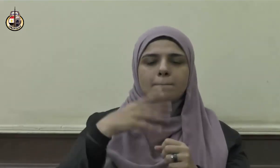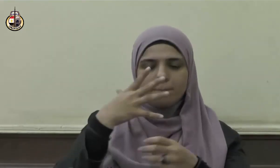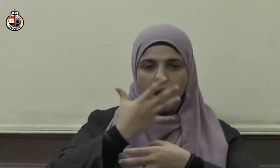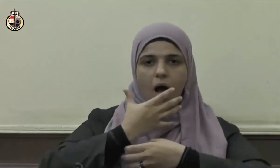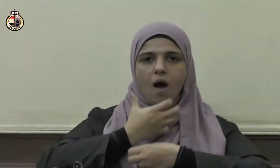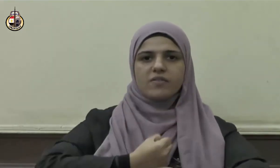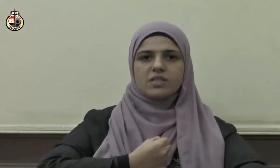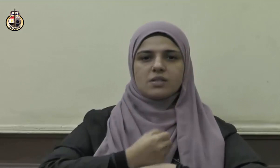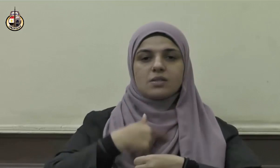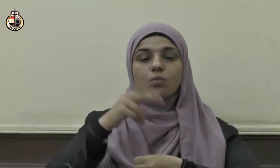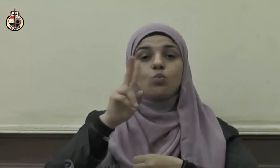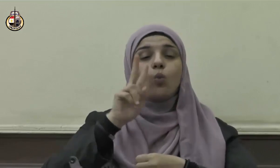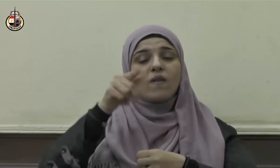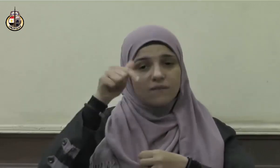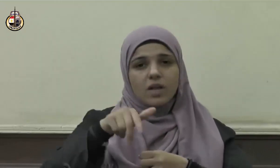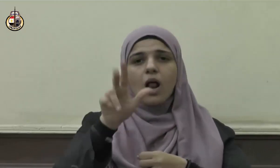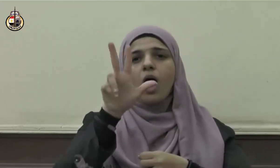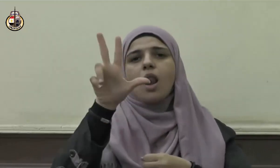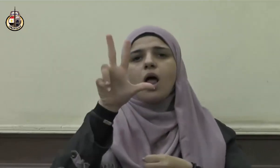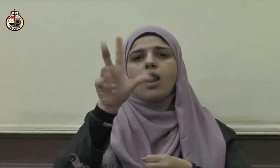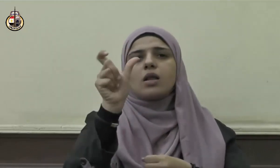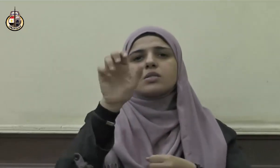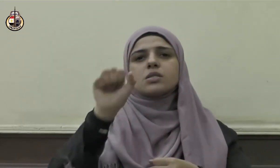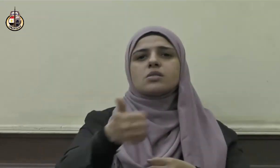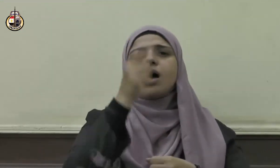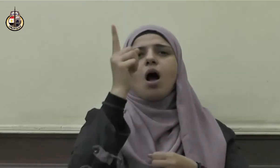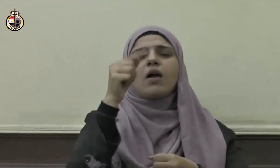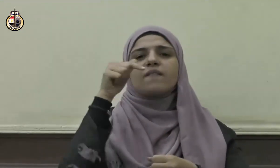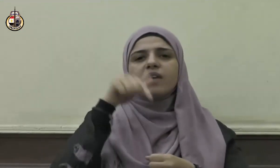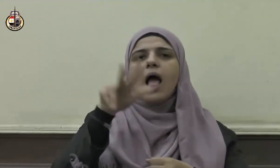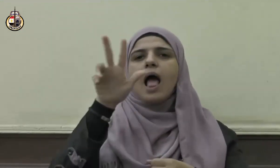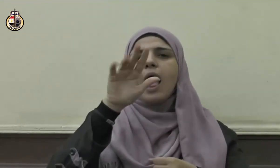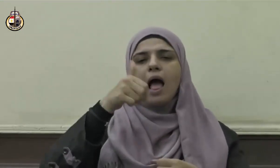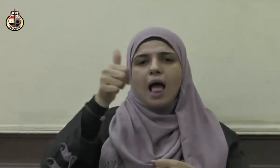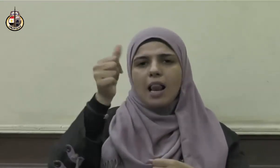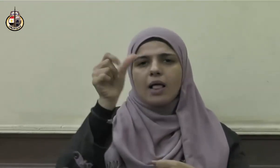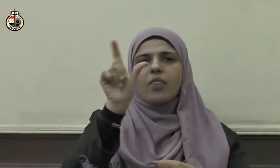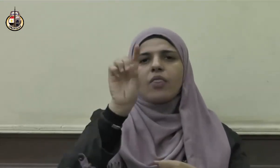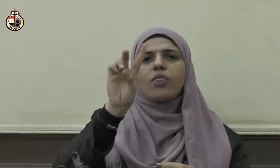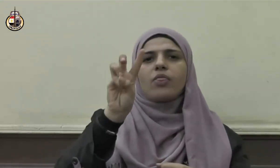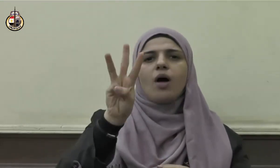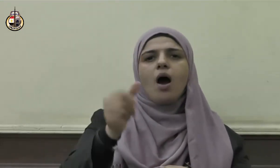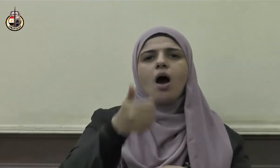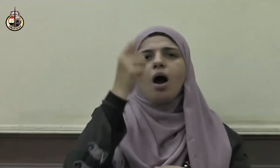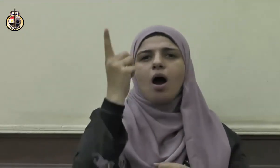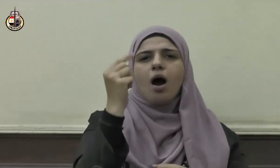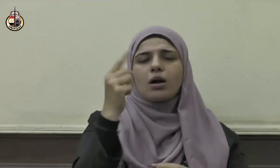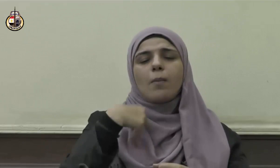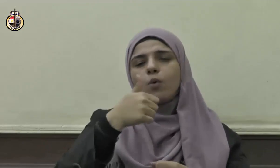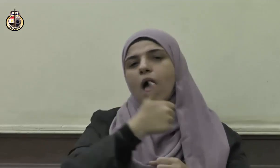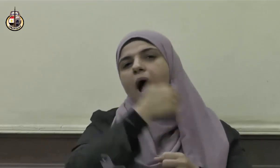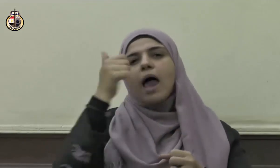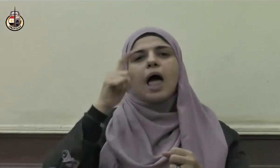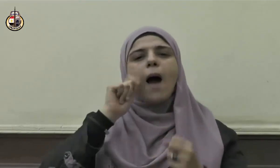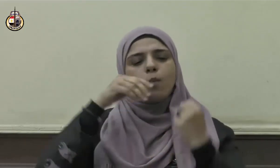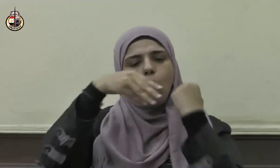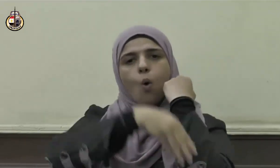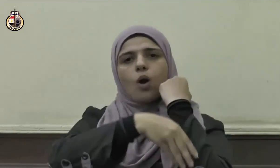فلقد ضرب الأنصار أروع الأمثلة في الإيثار. فعن أبي هريرة رضي الله عنه قال